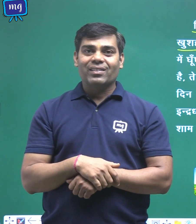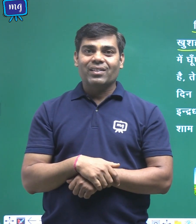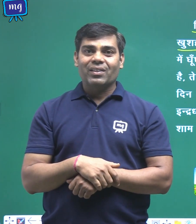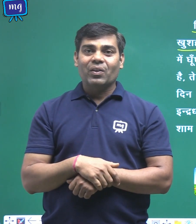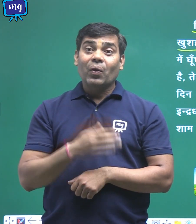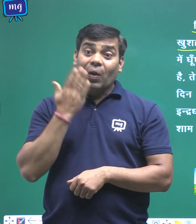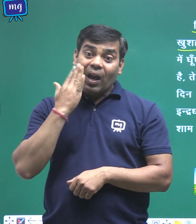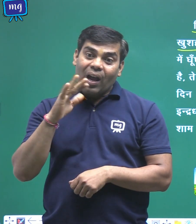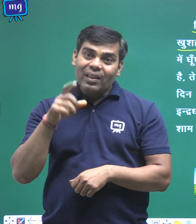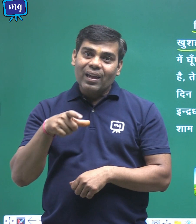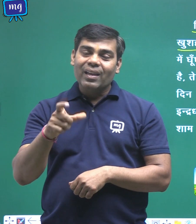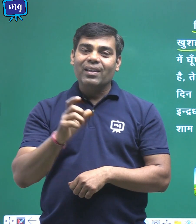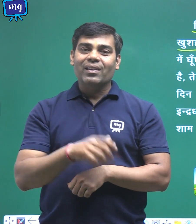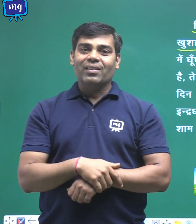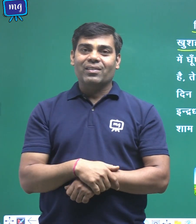गाता है।